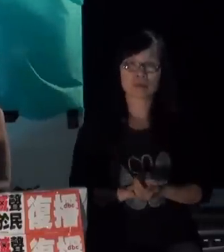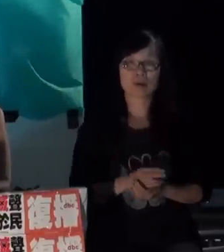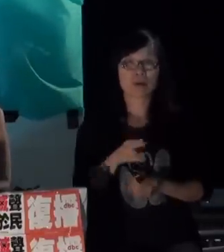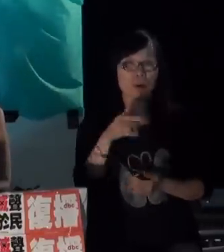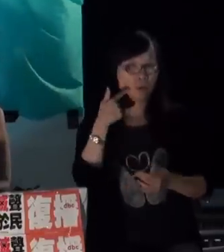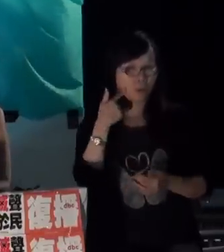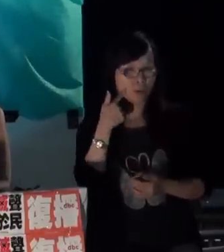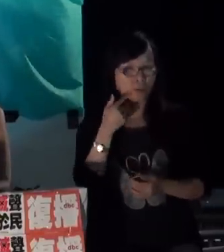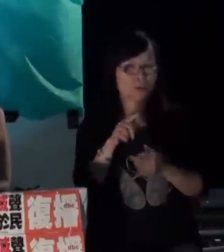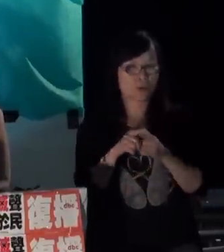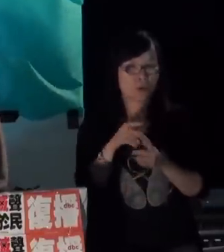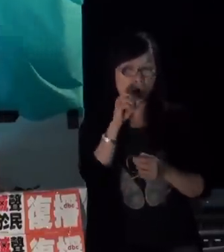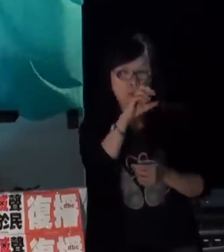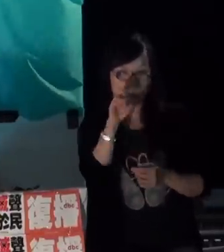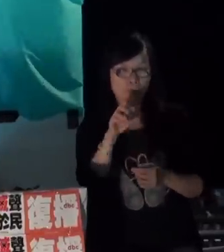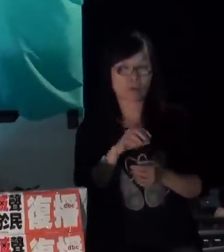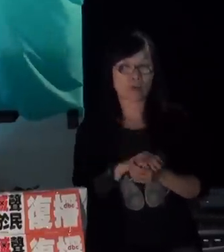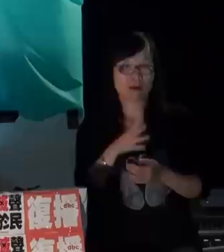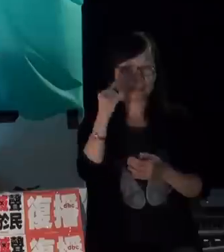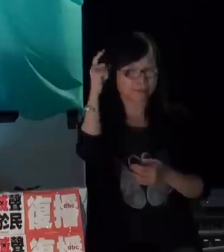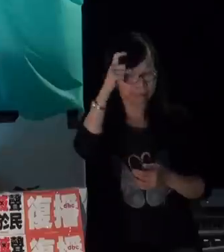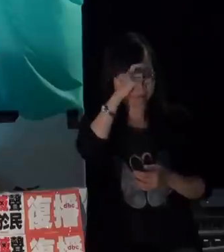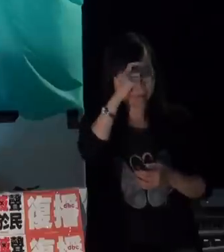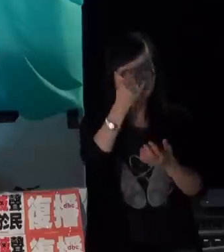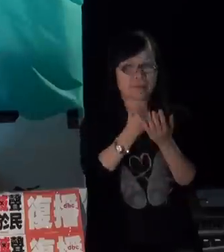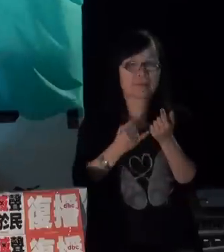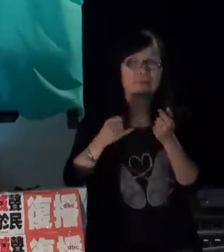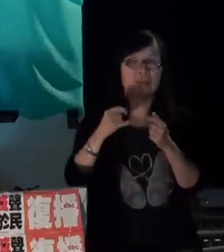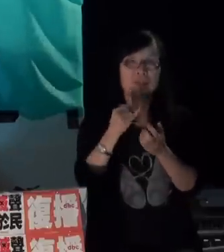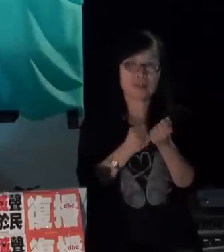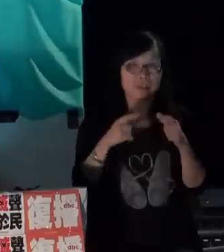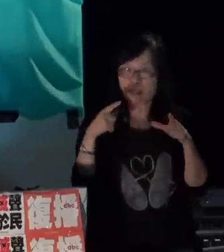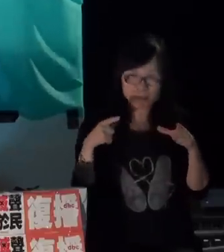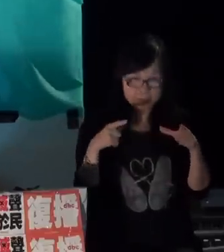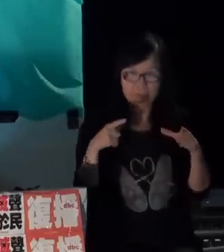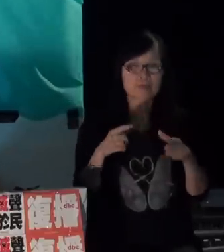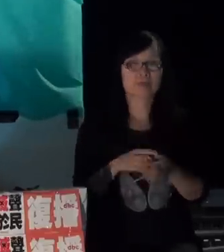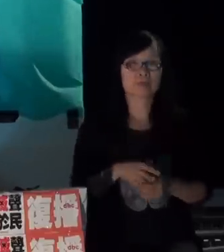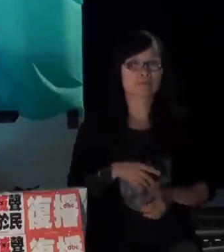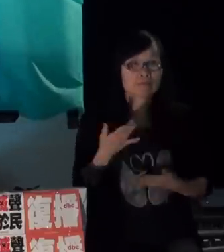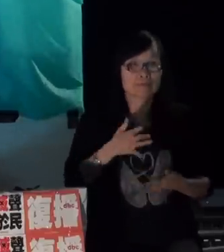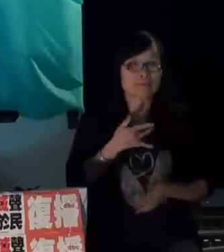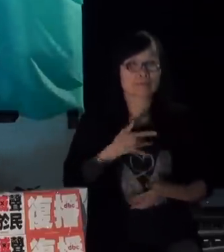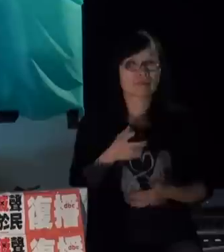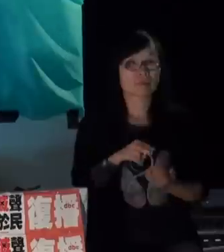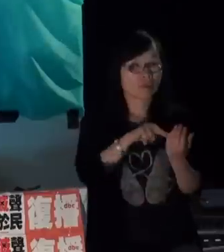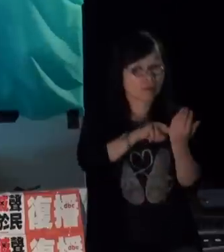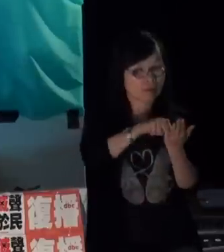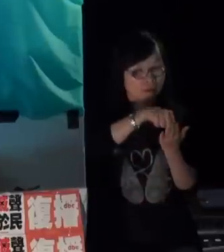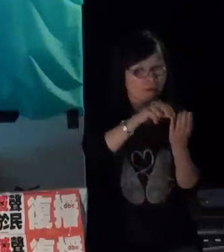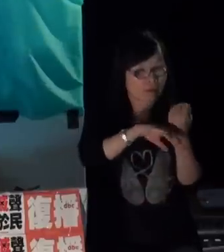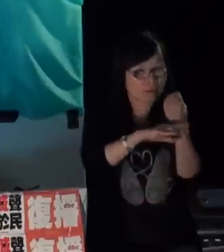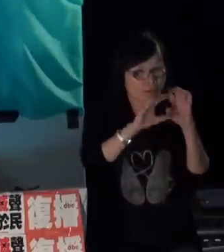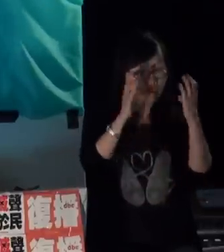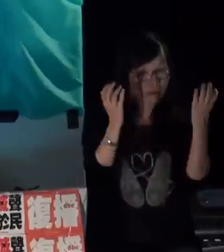好言好語，佢記得你幾時生日，係冇意思噶。 其實 當你個立法案法團話